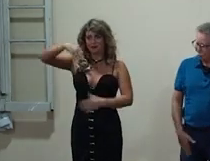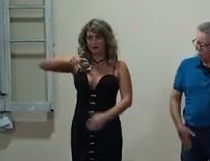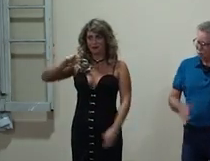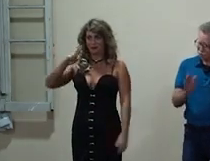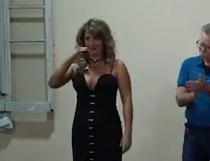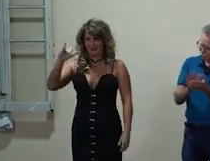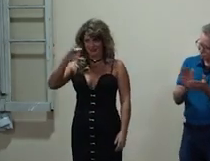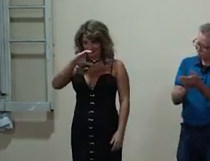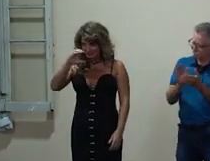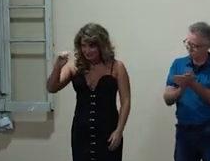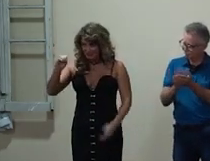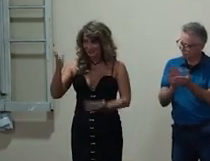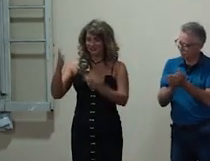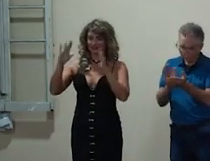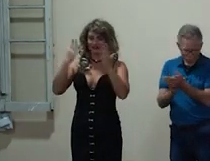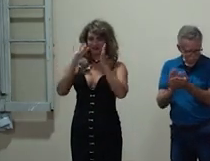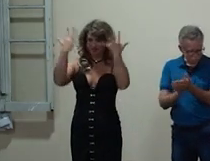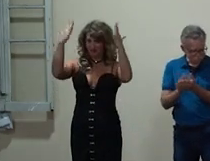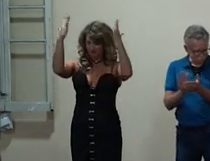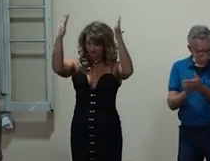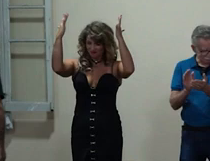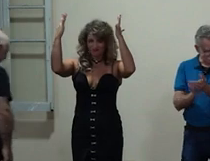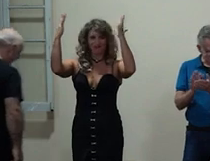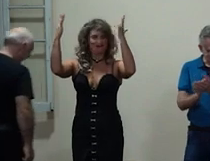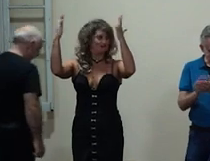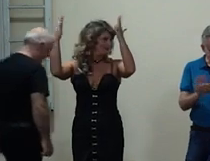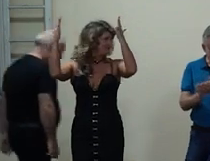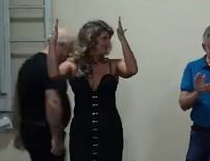Por favor. Obrigado.